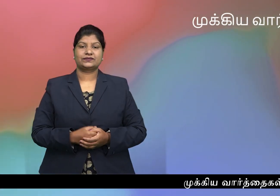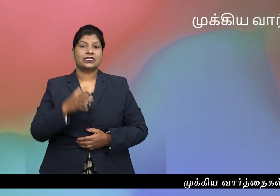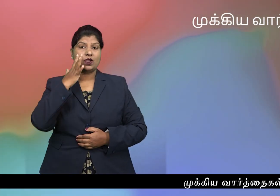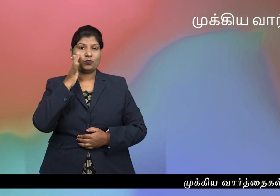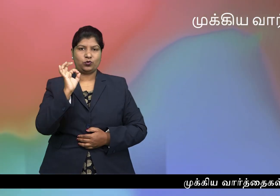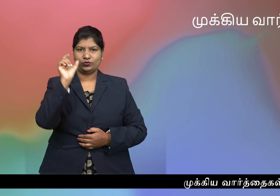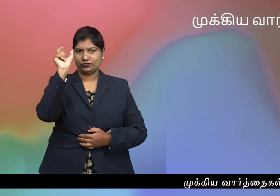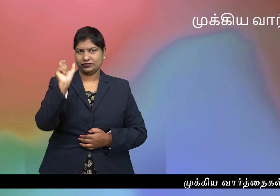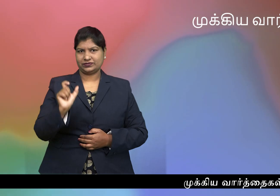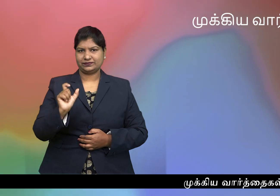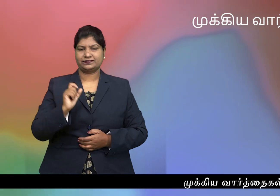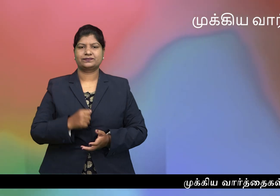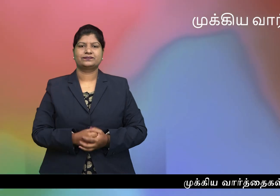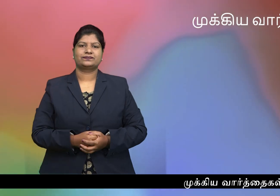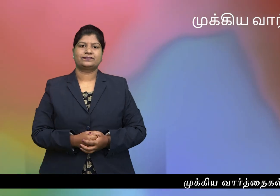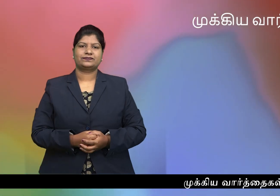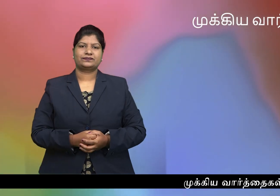முக்கிய வார்த்தைகள்: